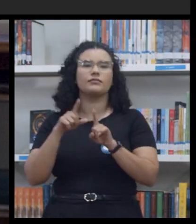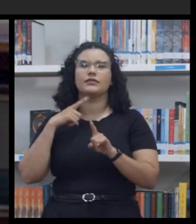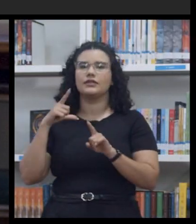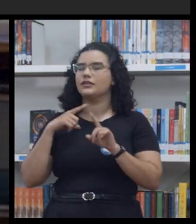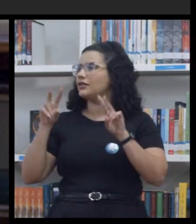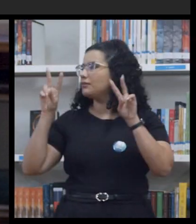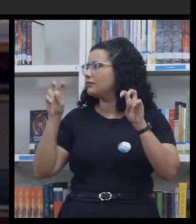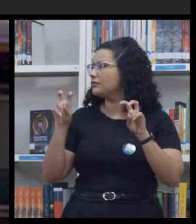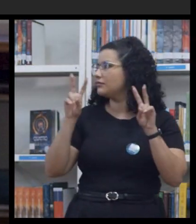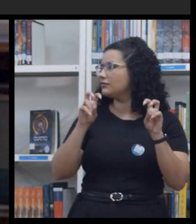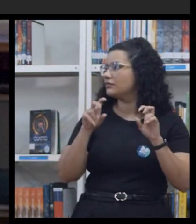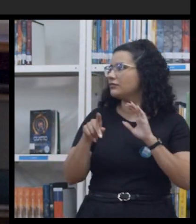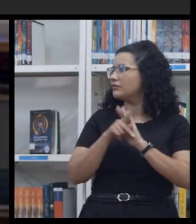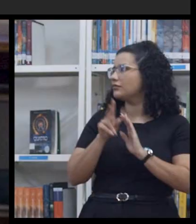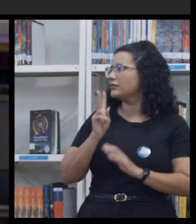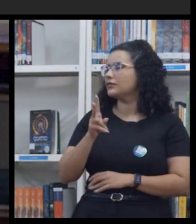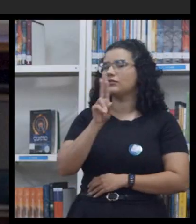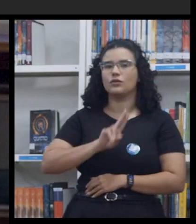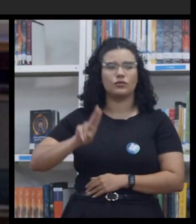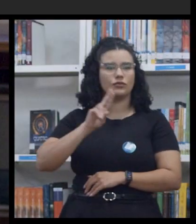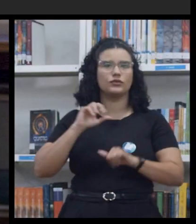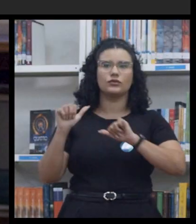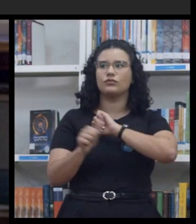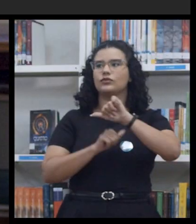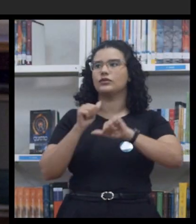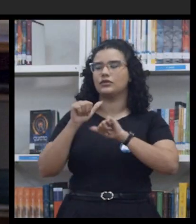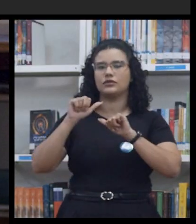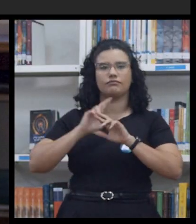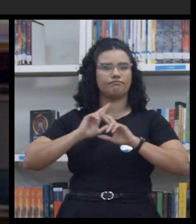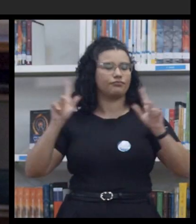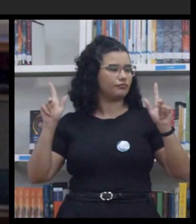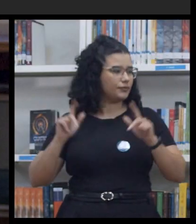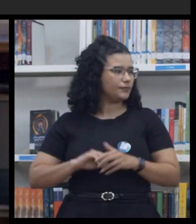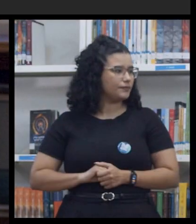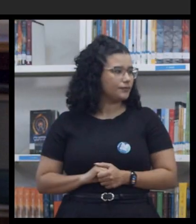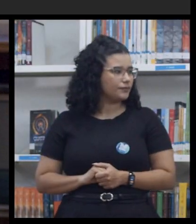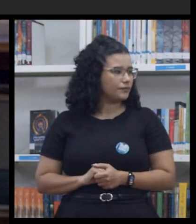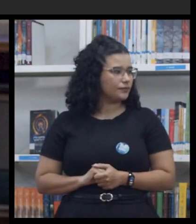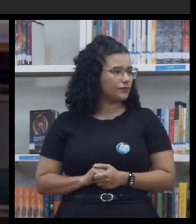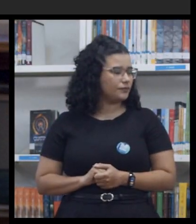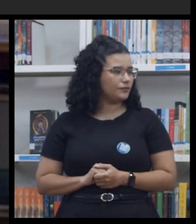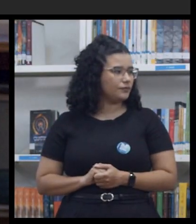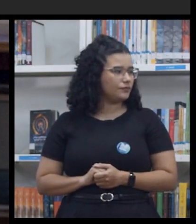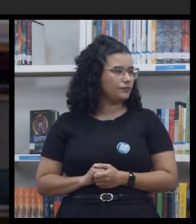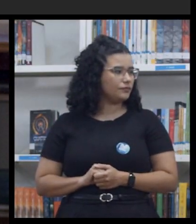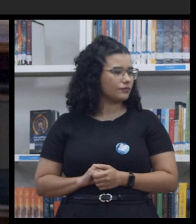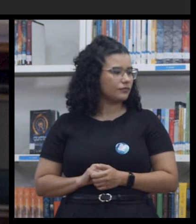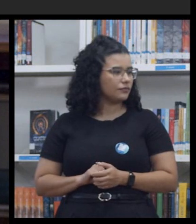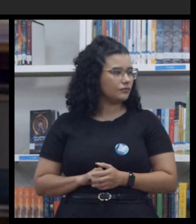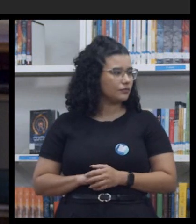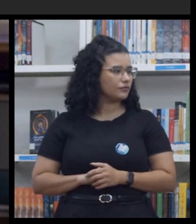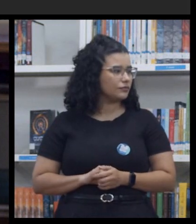arco é frequentemente usado para descrever uma mudança radical. Slide com foto de fundo preto e um personagem branco com